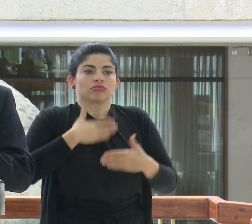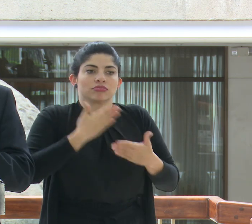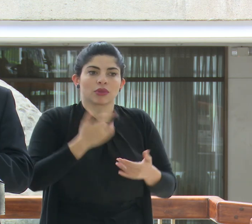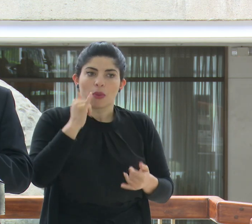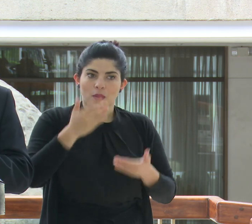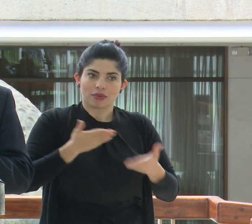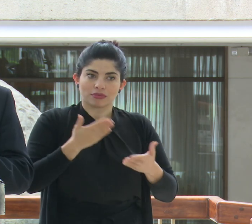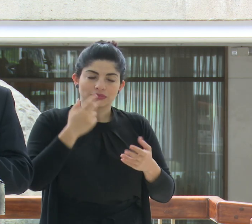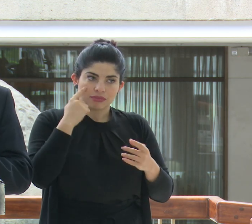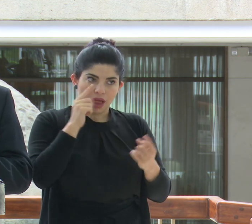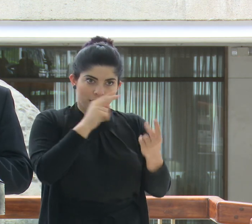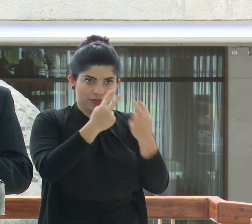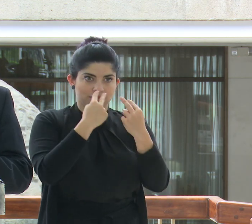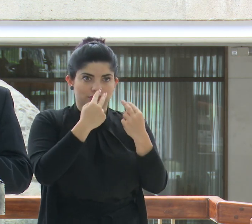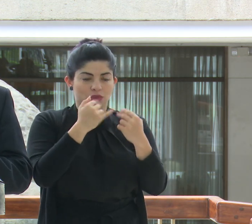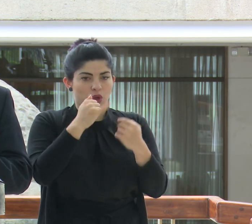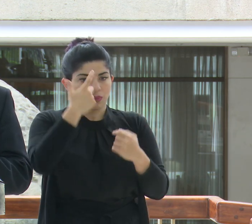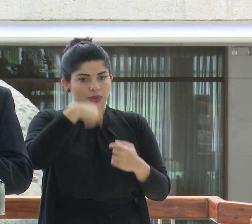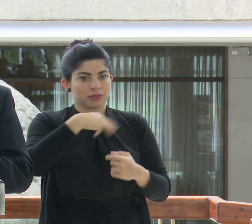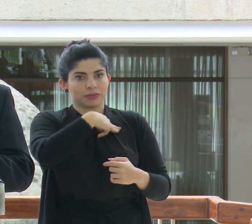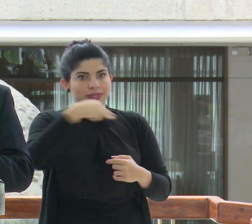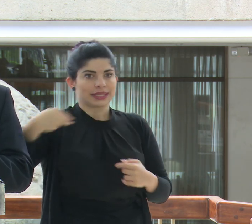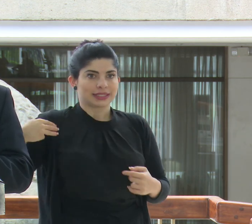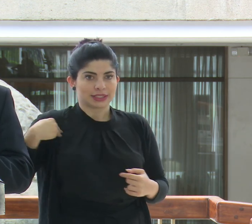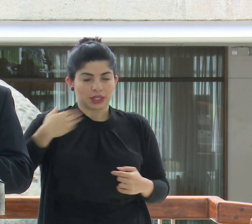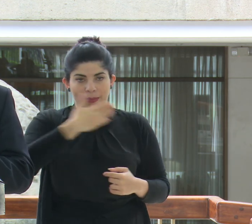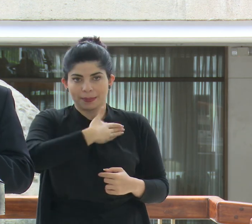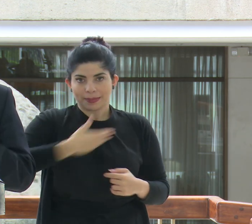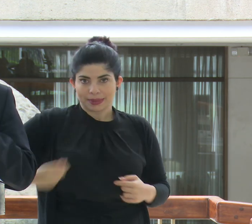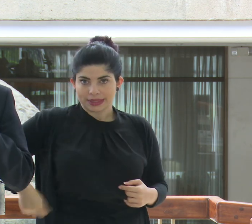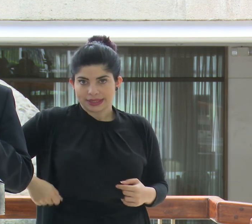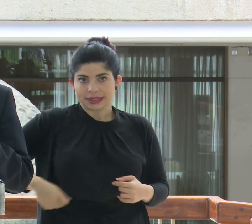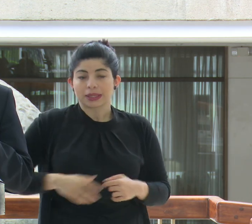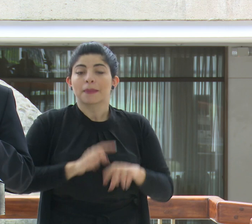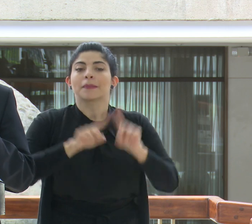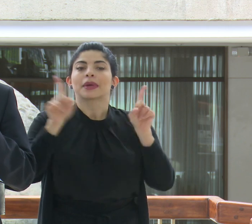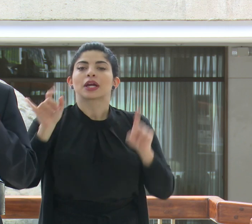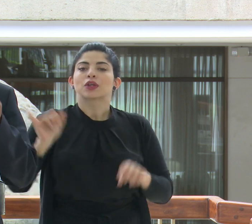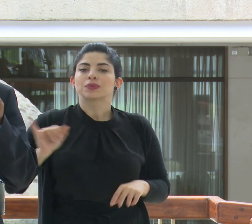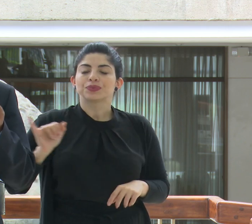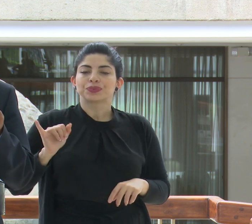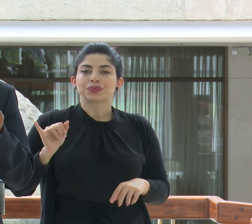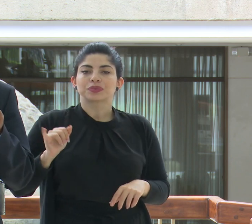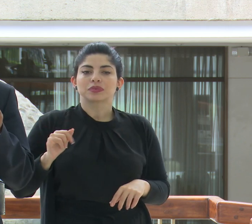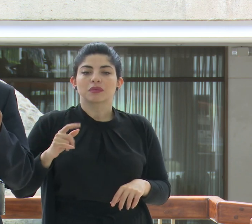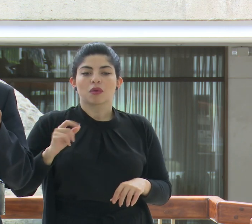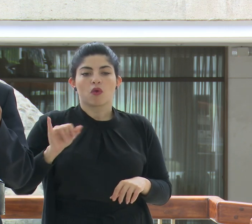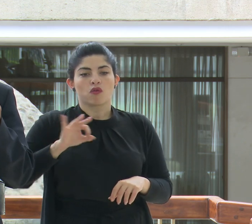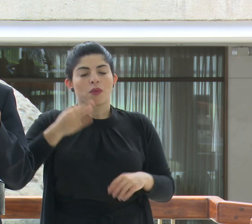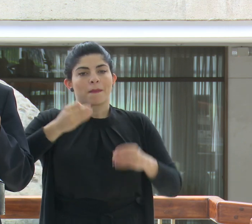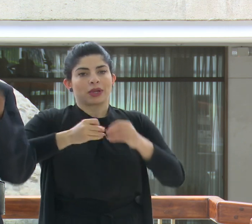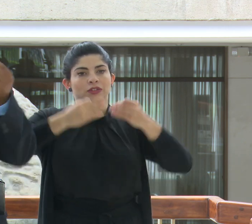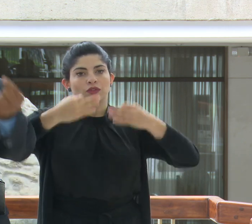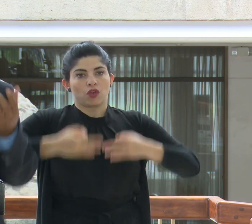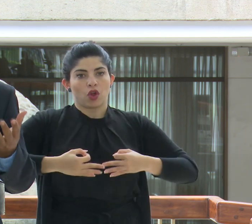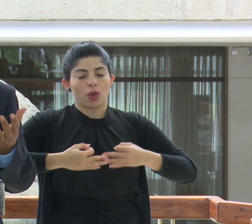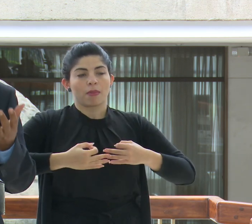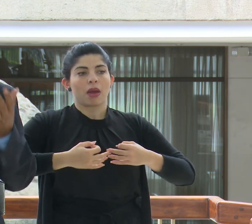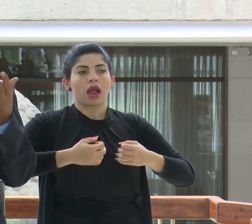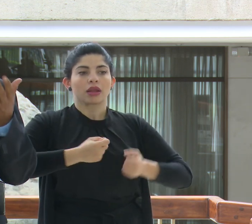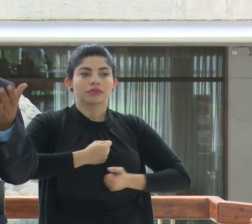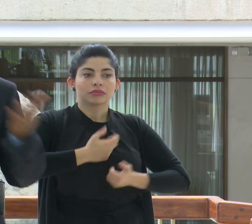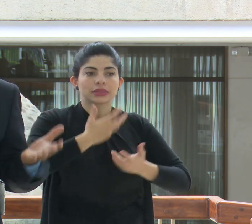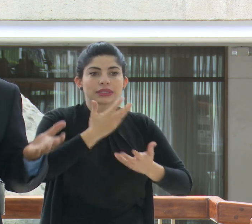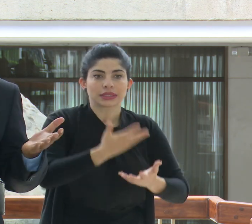en esta condición de ministro de la Presidencia, pero también formalmente